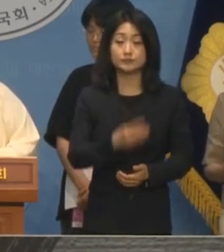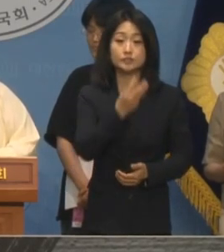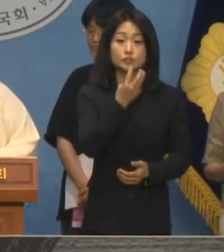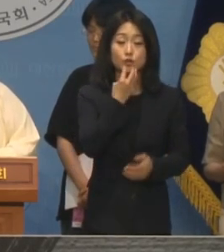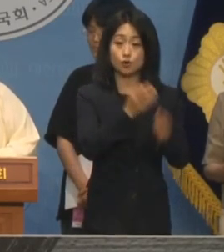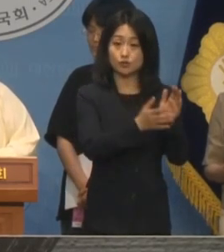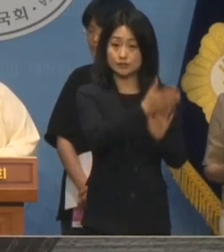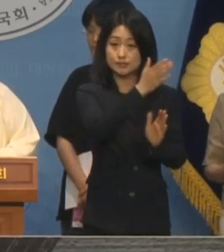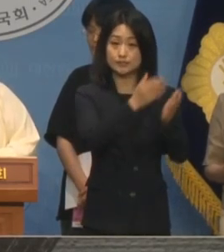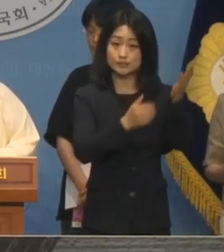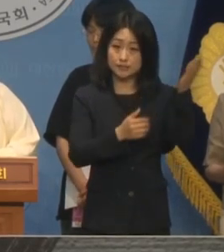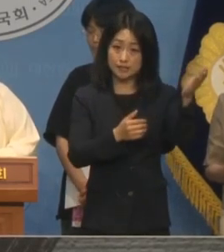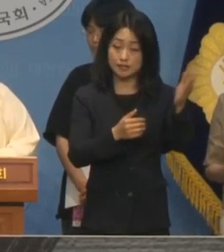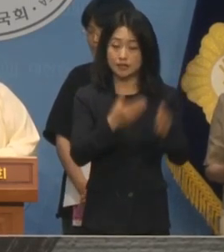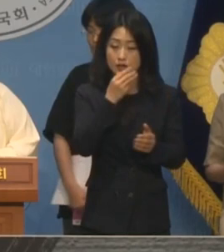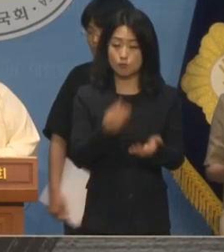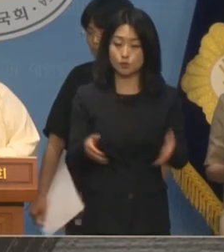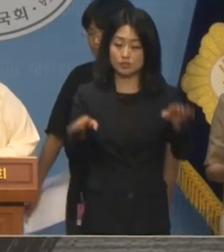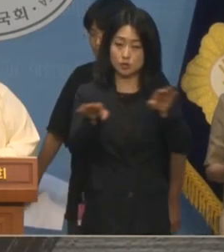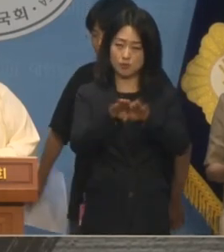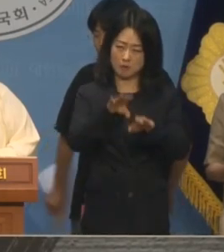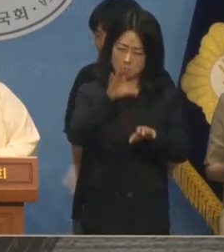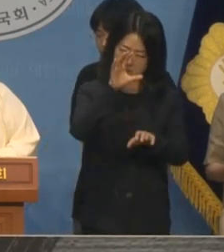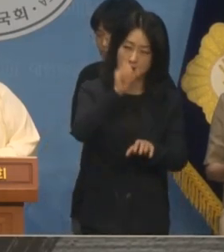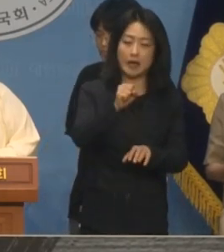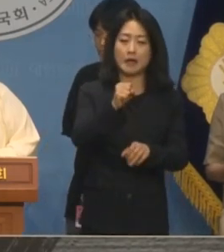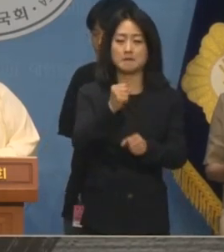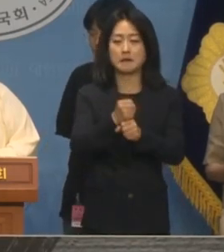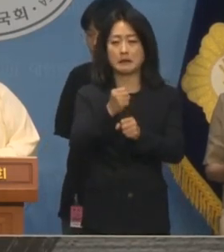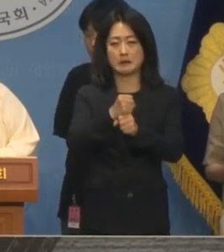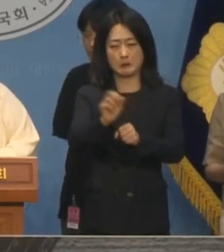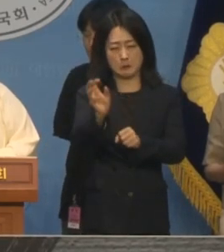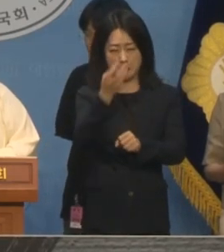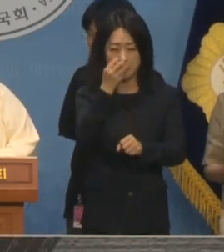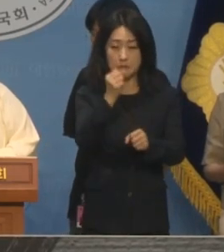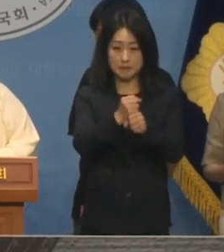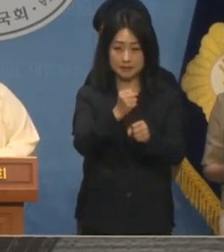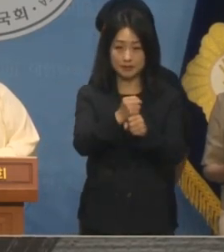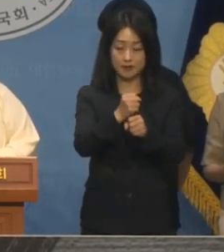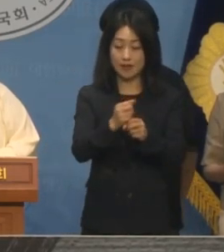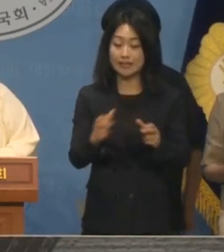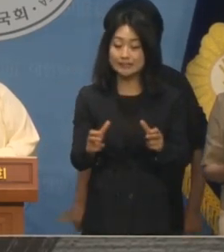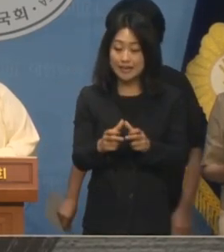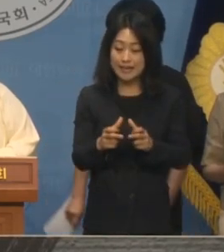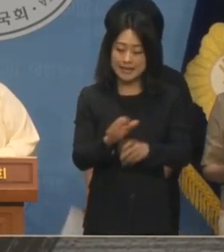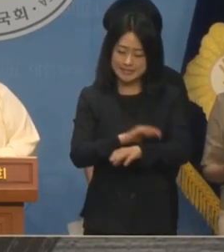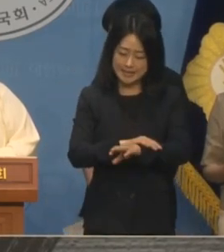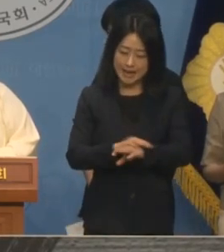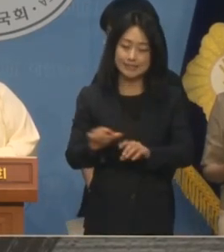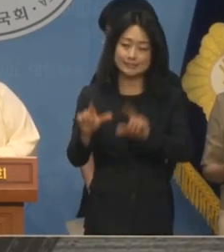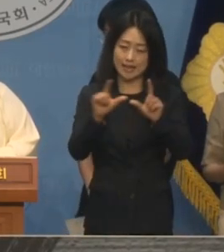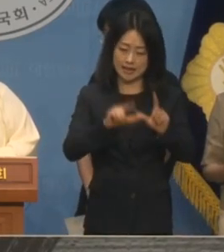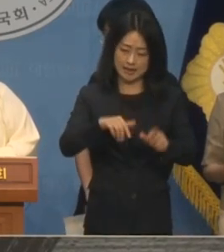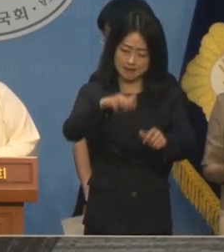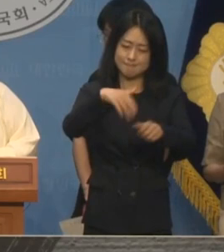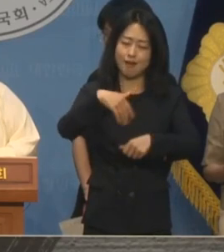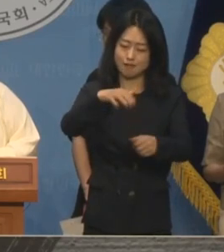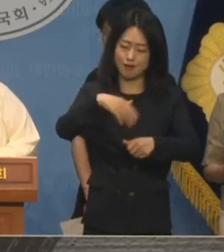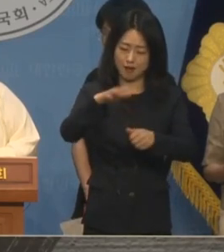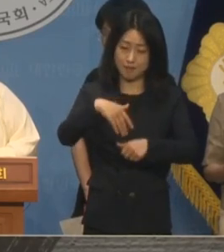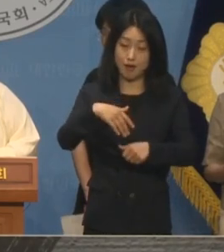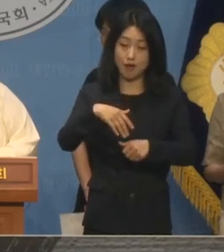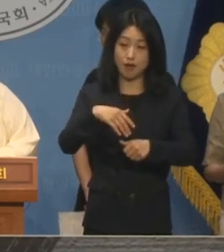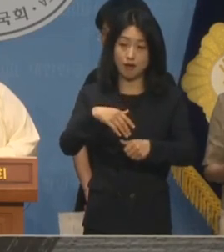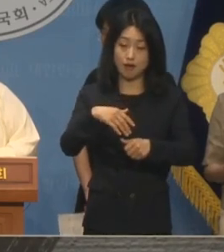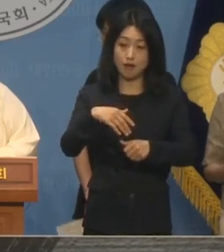서울시는 시설을 더 좋게 한다며 장애인들을 잘 산다고